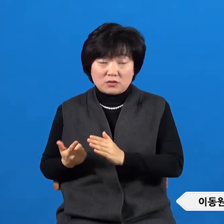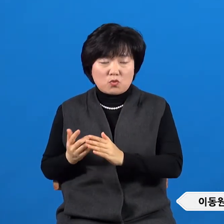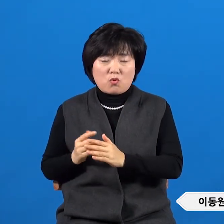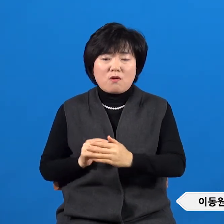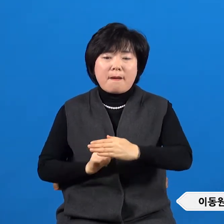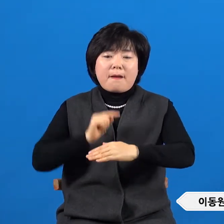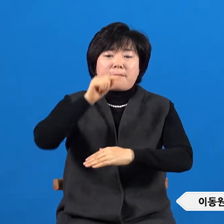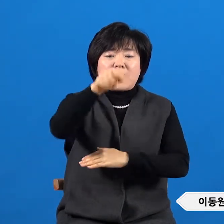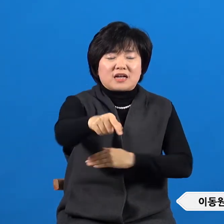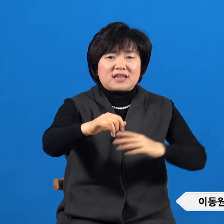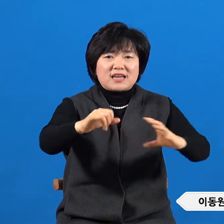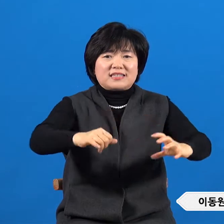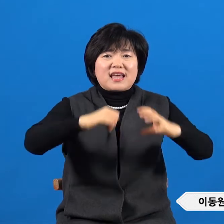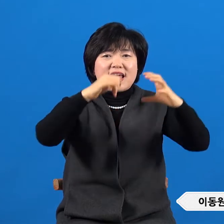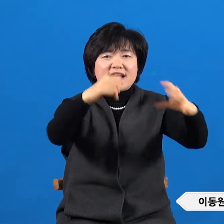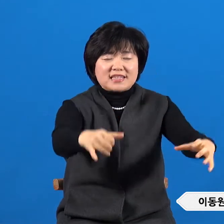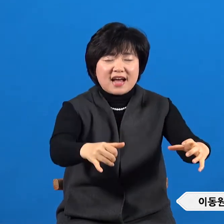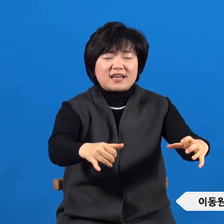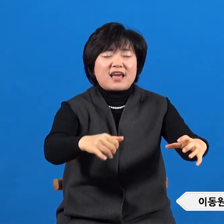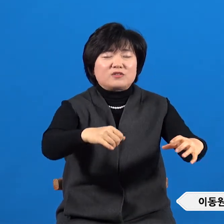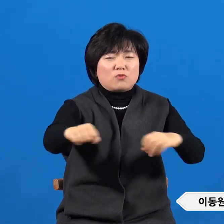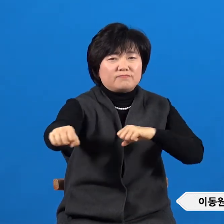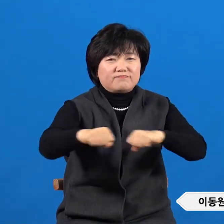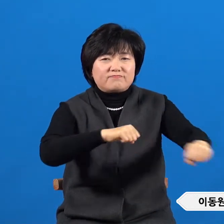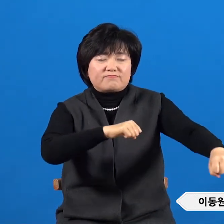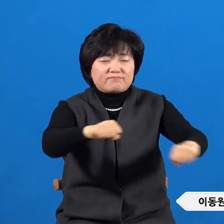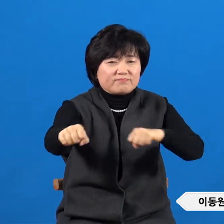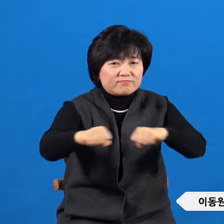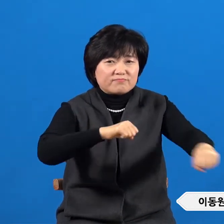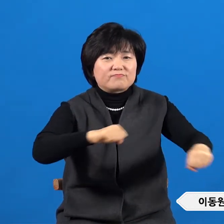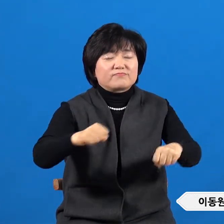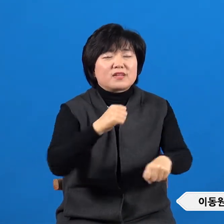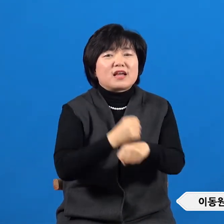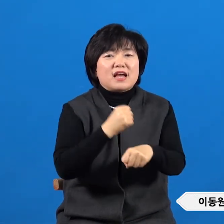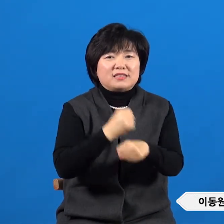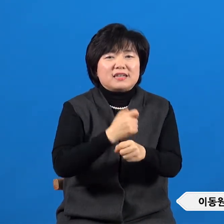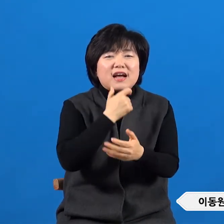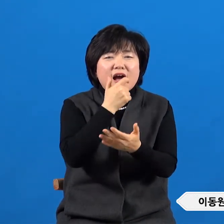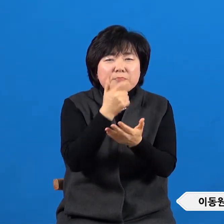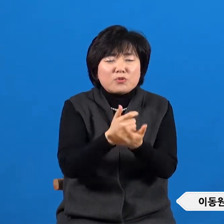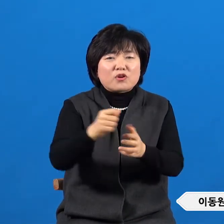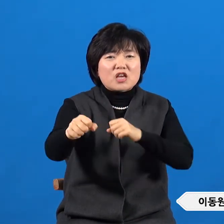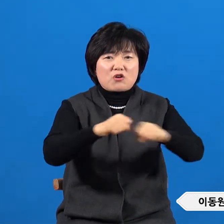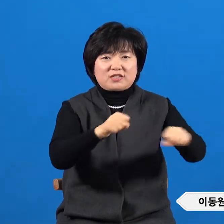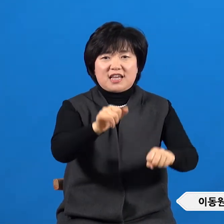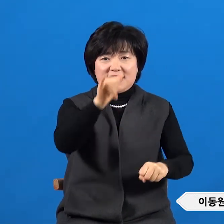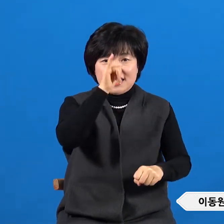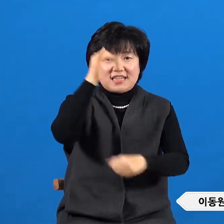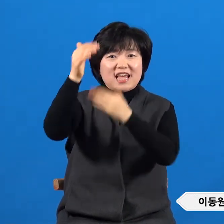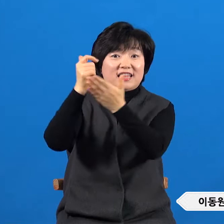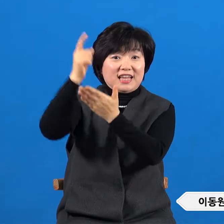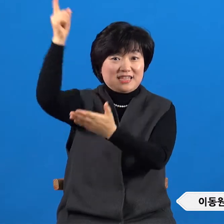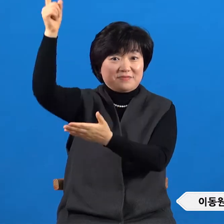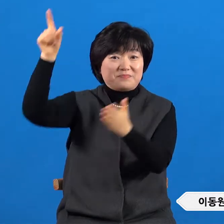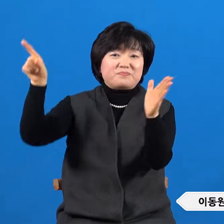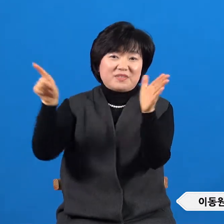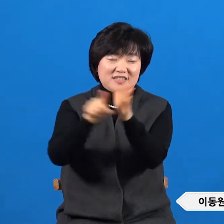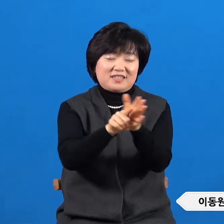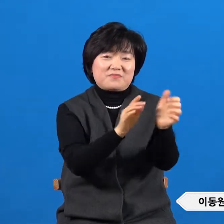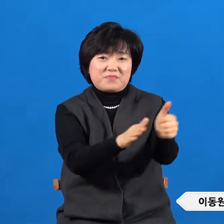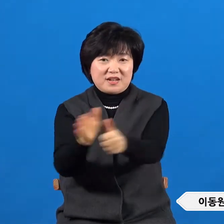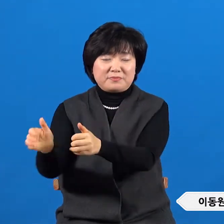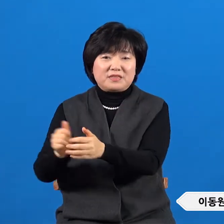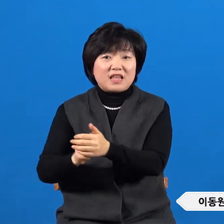속에서도 하나님은 감동의 역사를 펼치시는 하나님이신 것을 믿으시기 바랍니다.